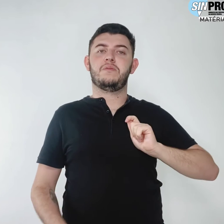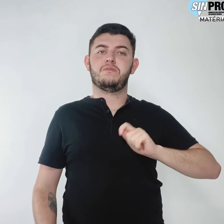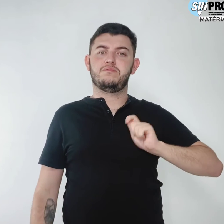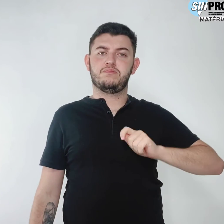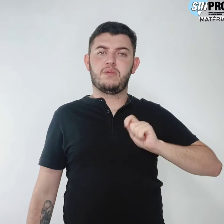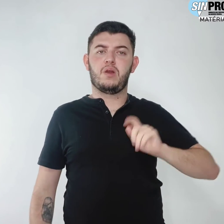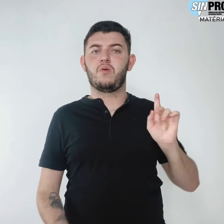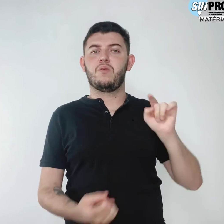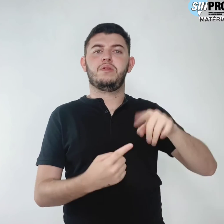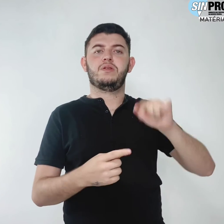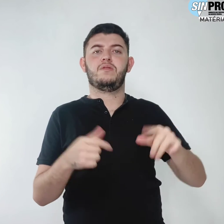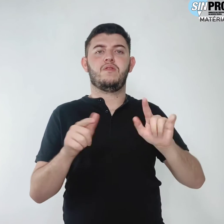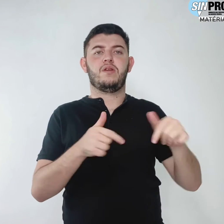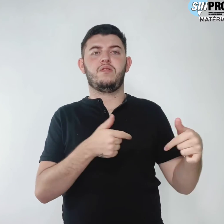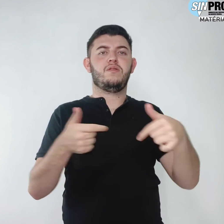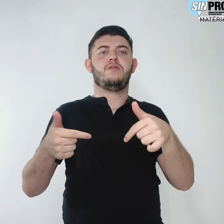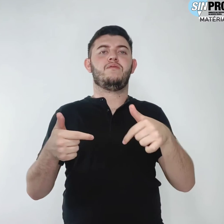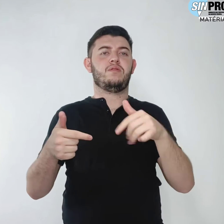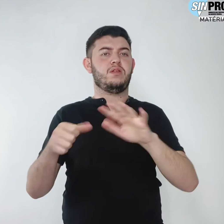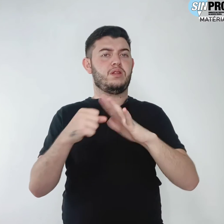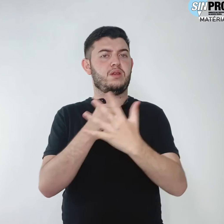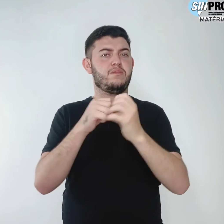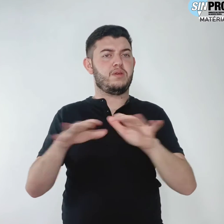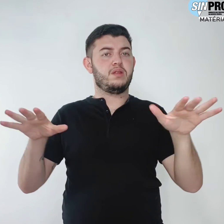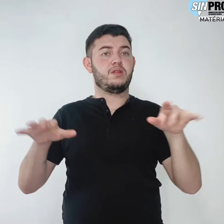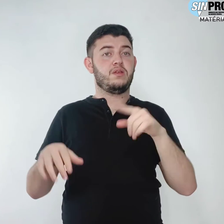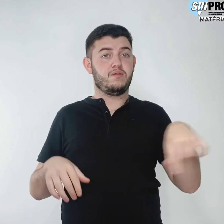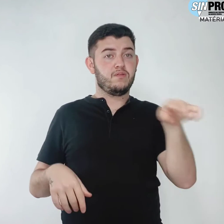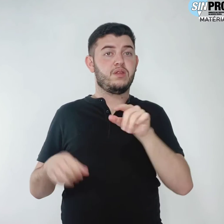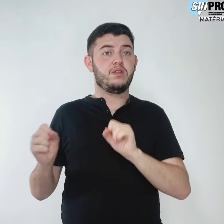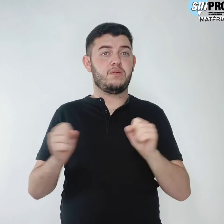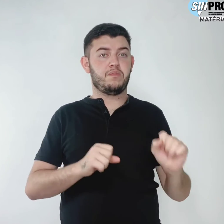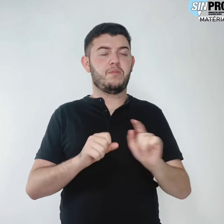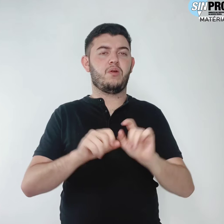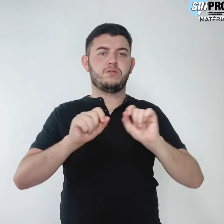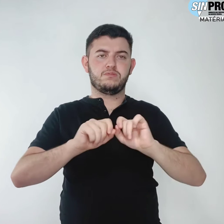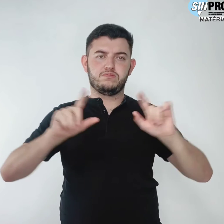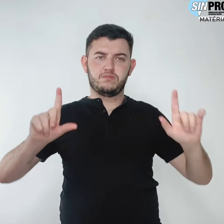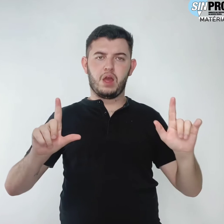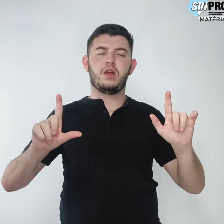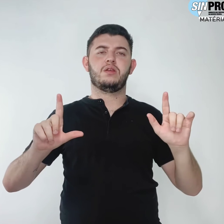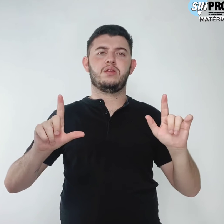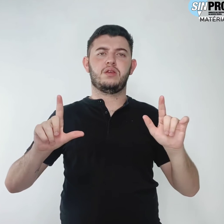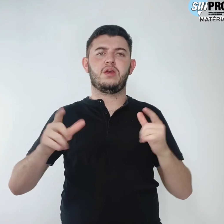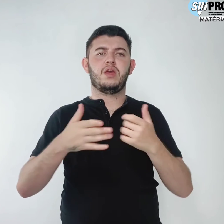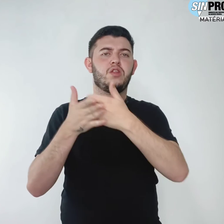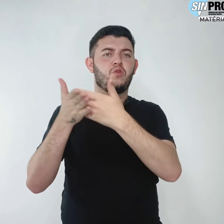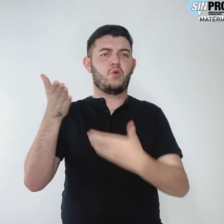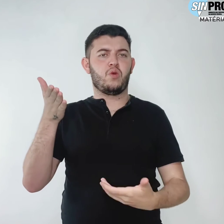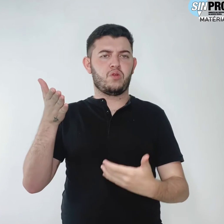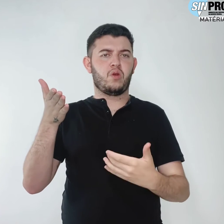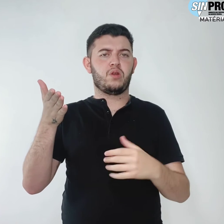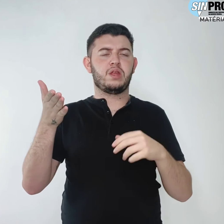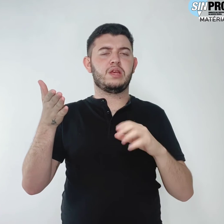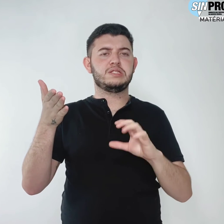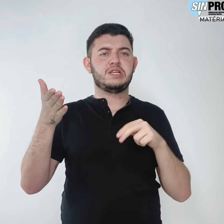má gestão pública para o enfrentamento da pandemia. Clique aqui e acesse a nota